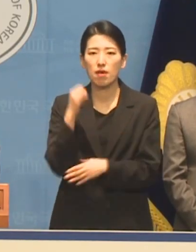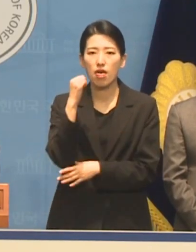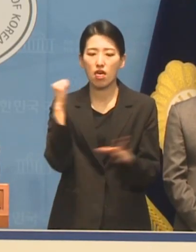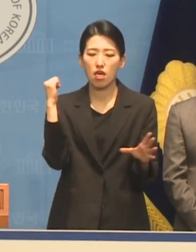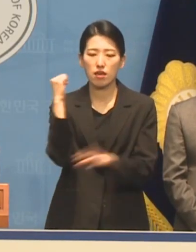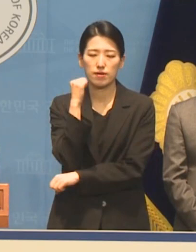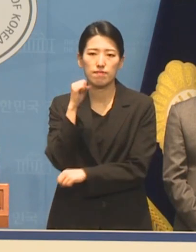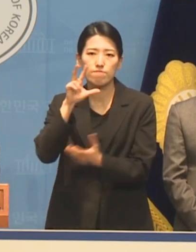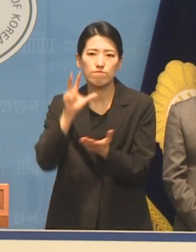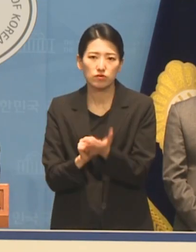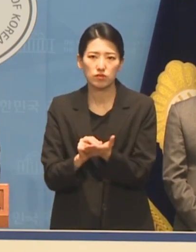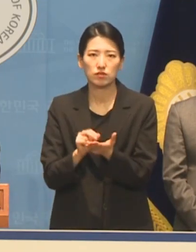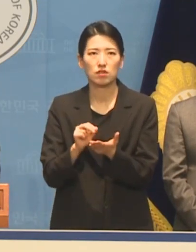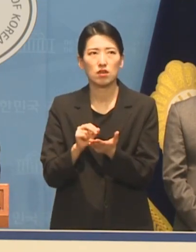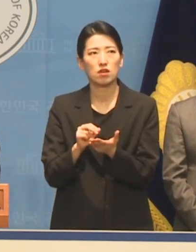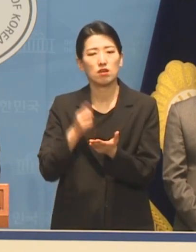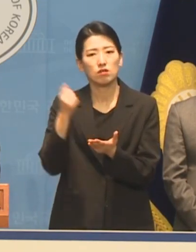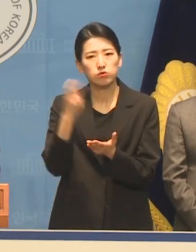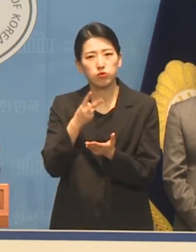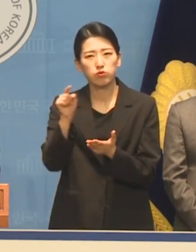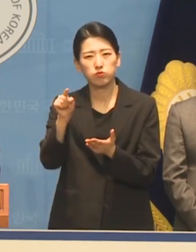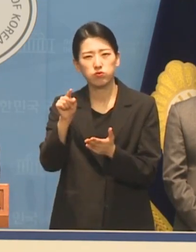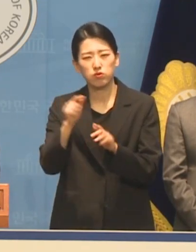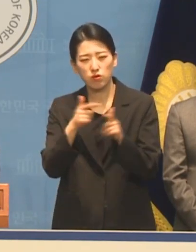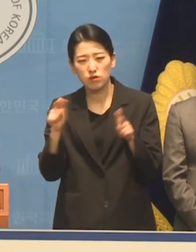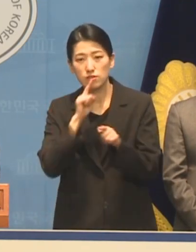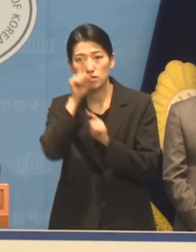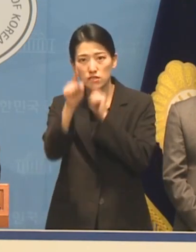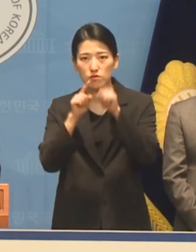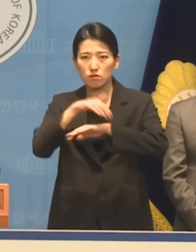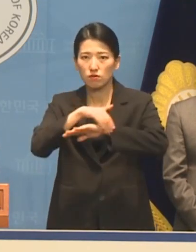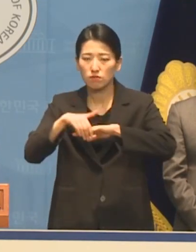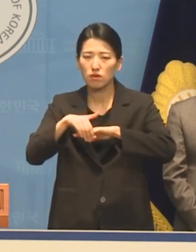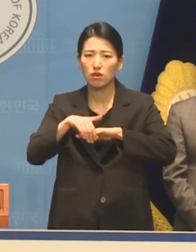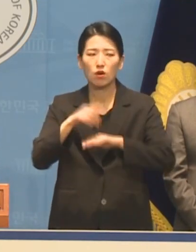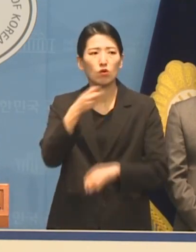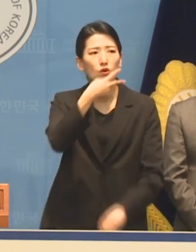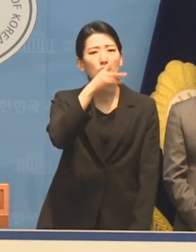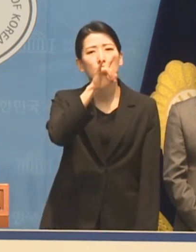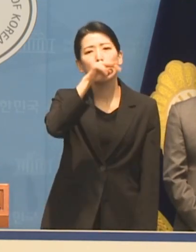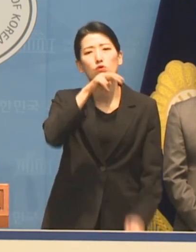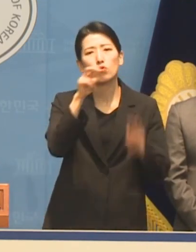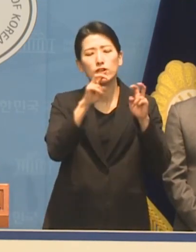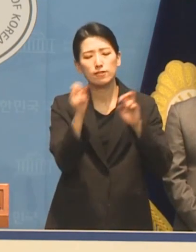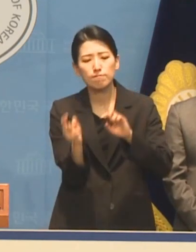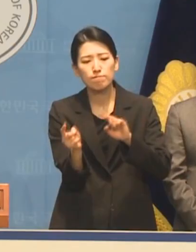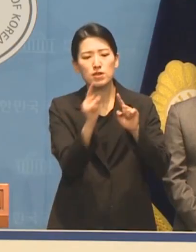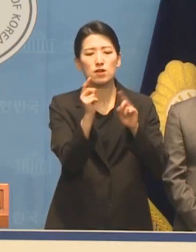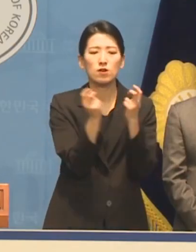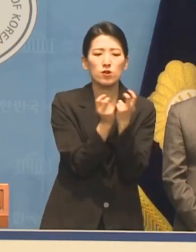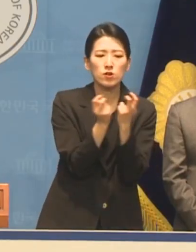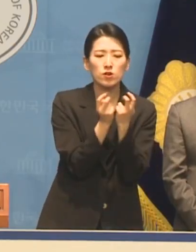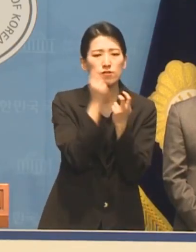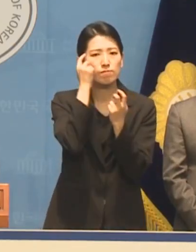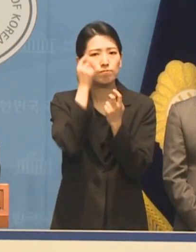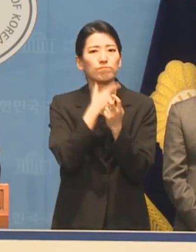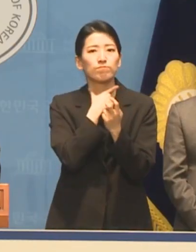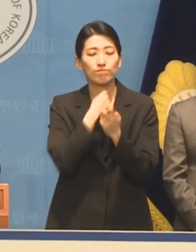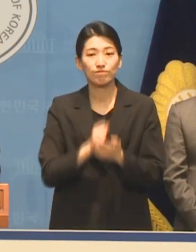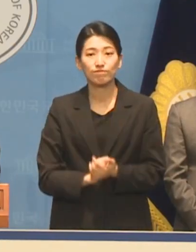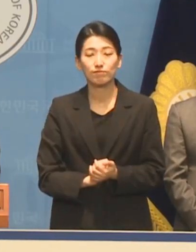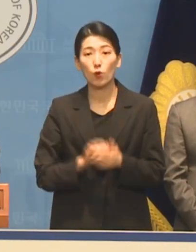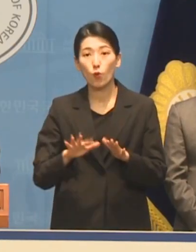일가의 추가 혐의를 고발하고 대유그룹의 정상화를 위한 모든 방법을 강구하고자 합니다. 그럼 오늘 기자회견